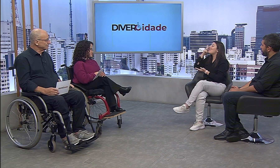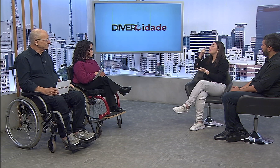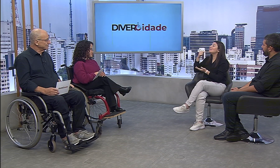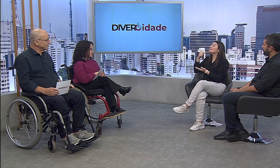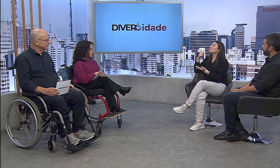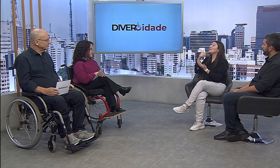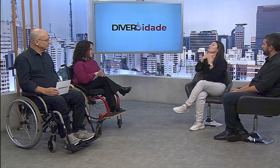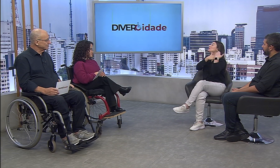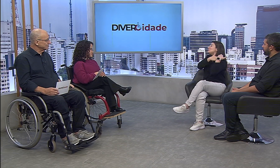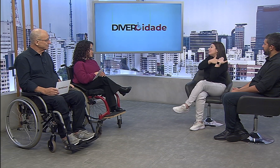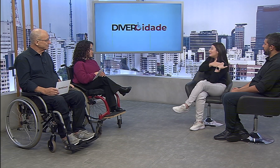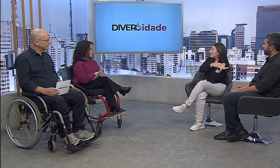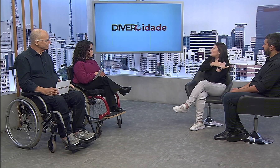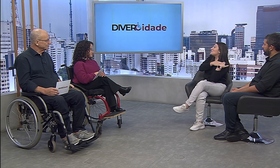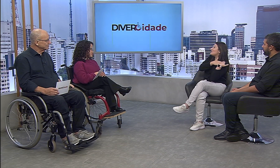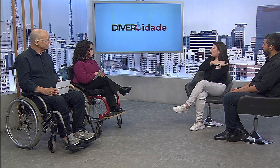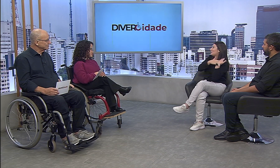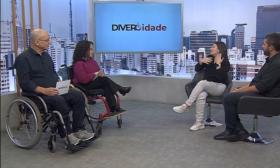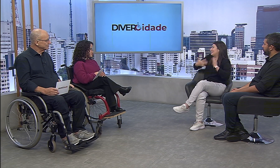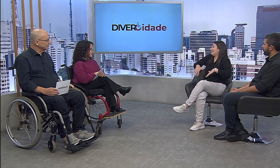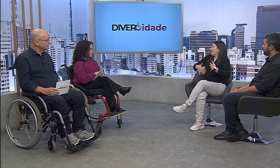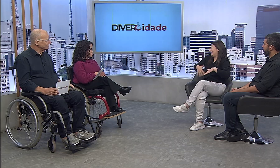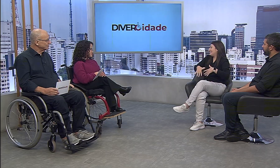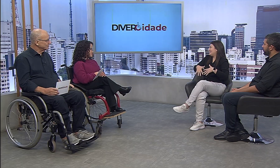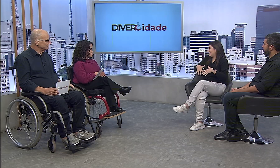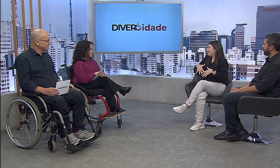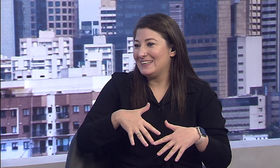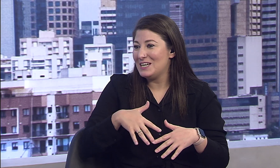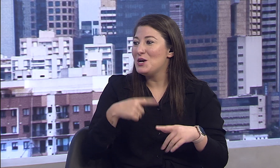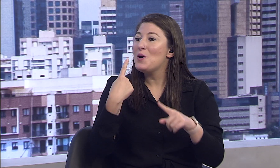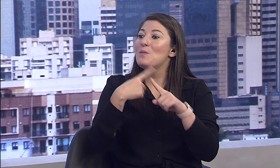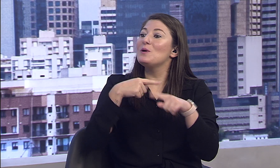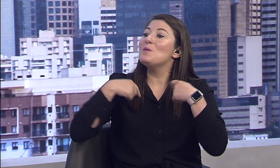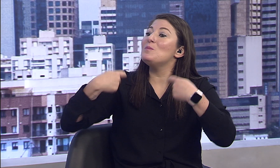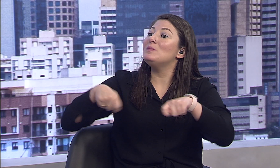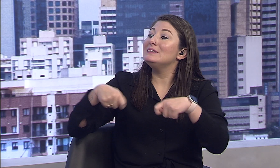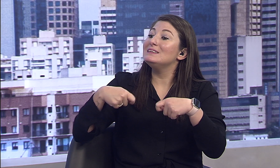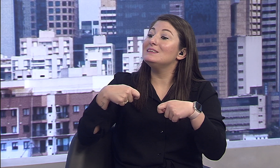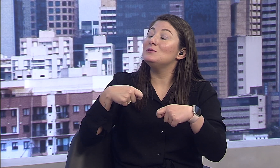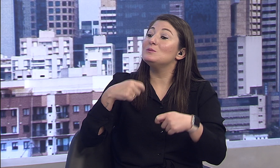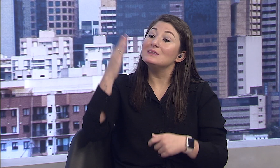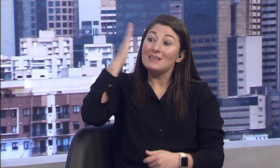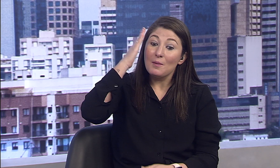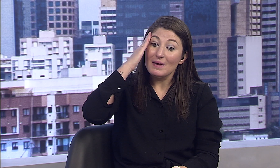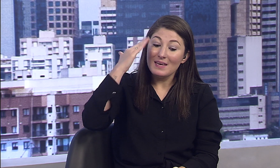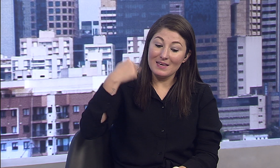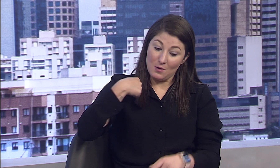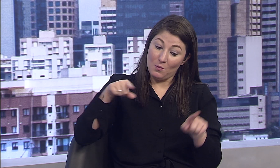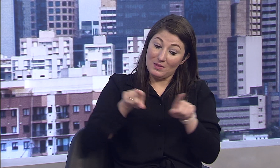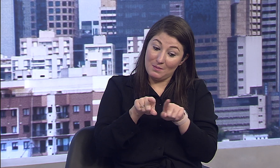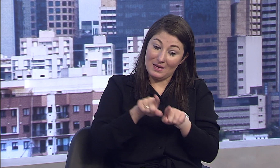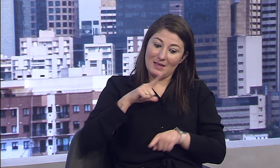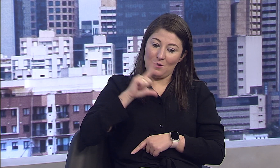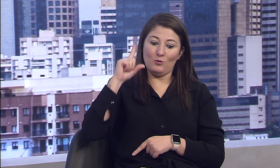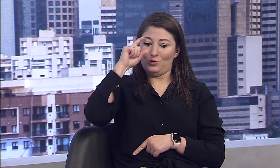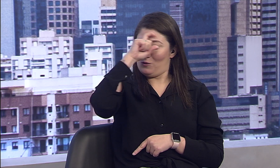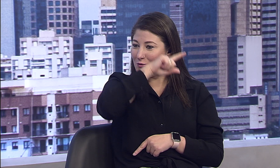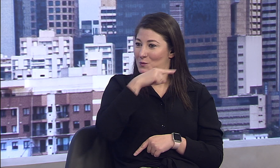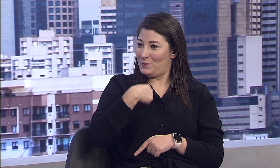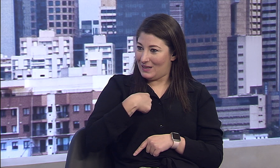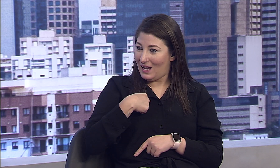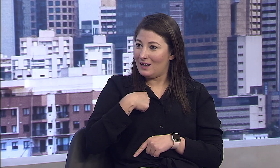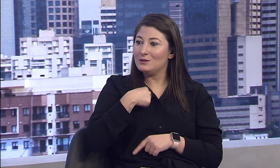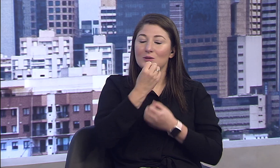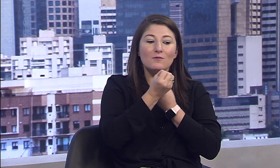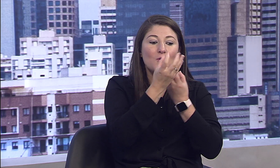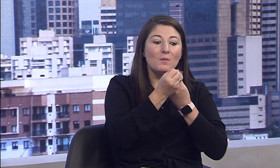surda, é como se também tivesse um peso de responsabilidade sobre mim, né? De saber